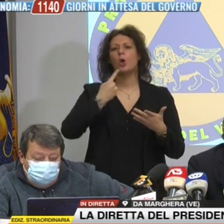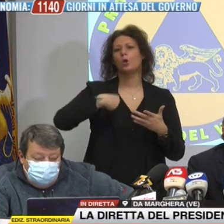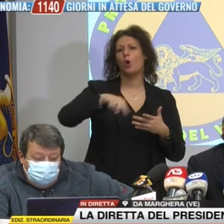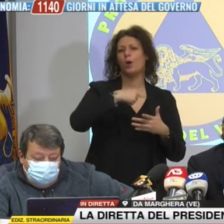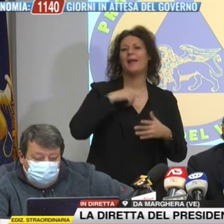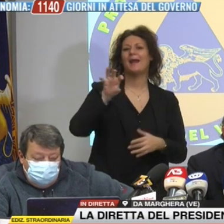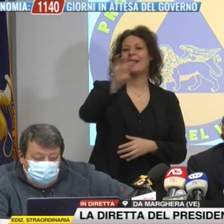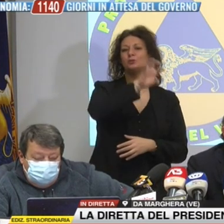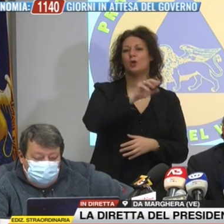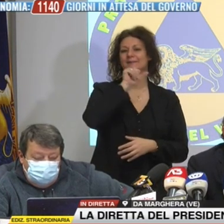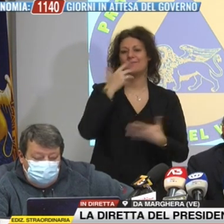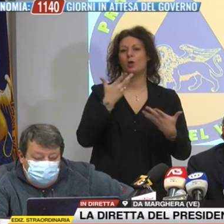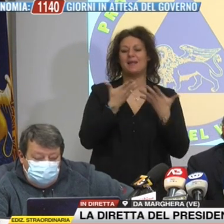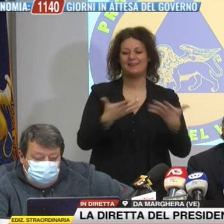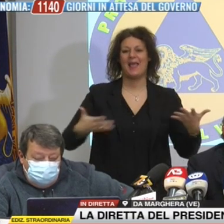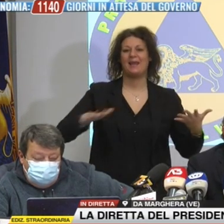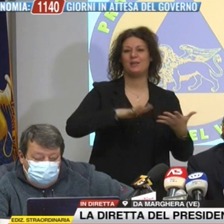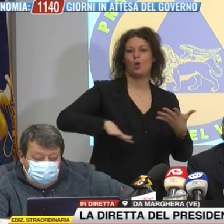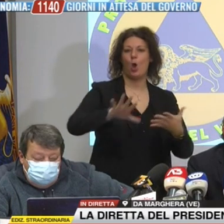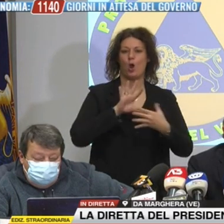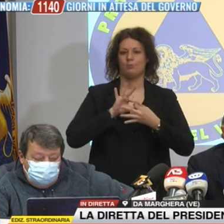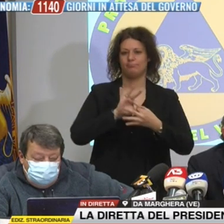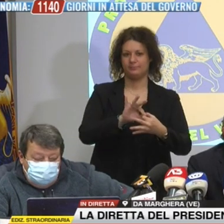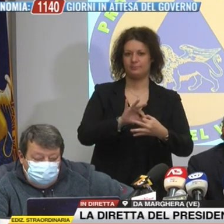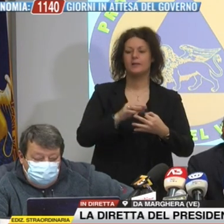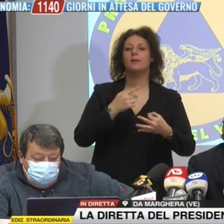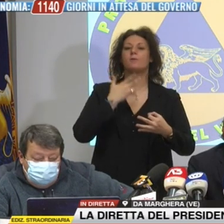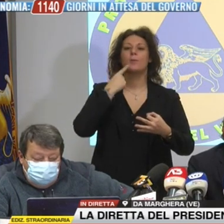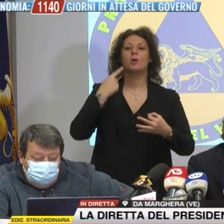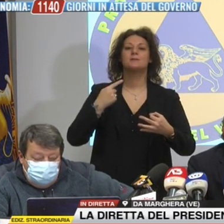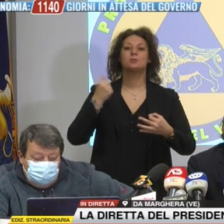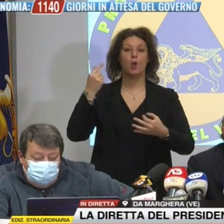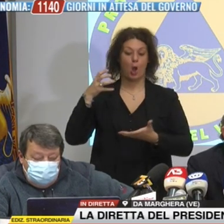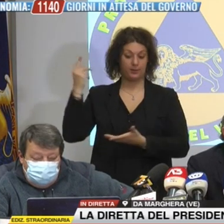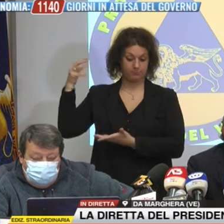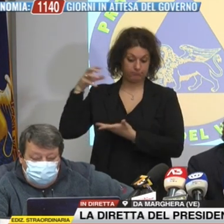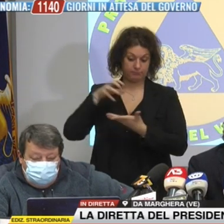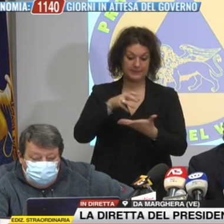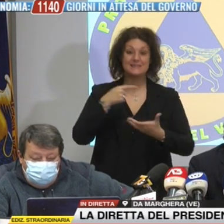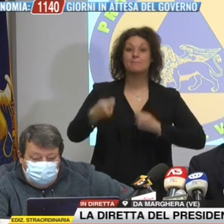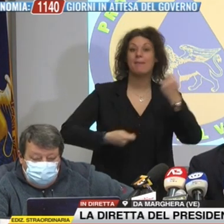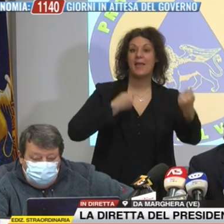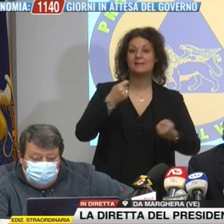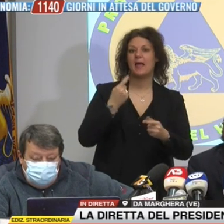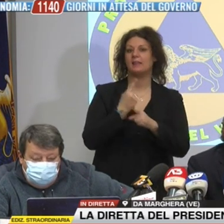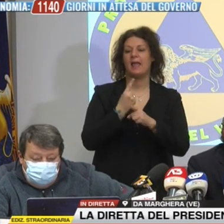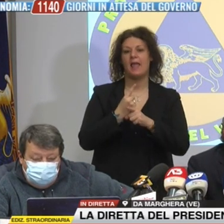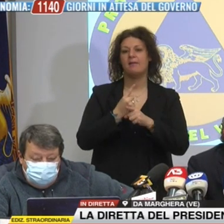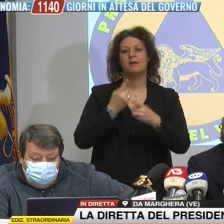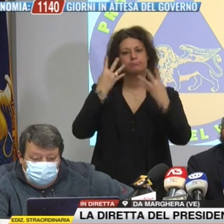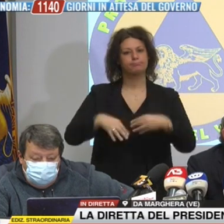territori. Noi siamo quelli che possono garantire che la spesa sia efficace e immediata, ad esempio, di queste risorse. Padova per noi resta il